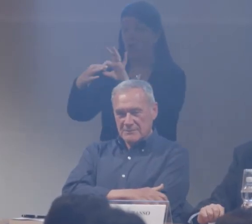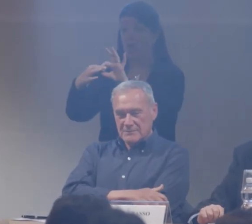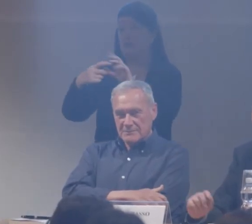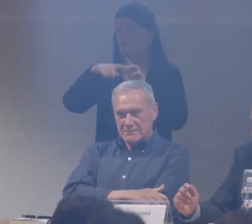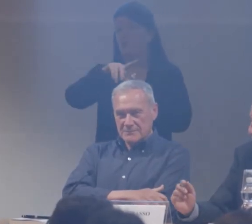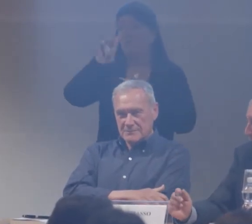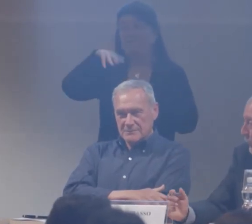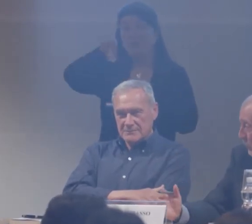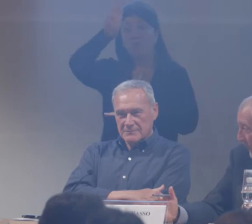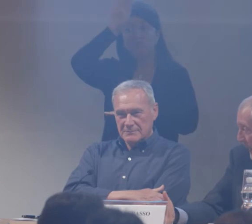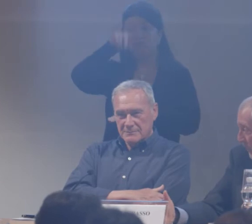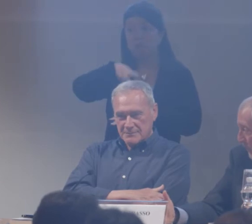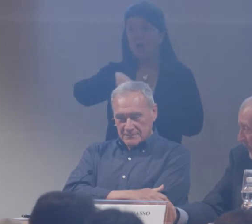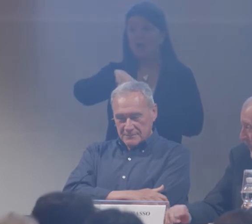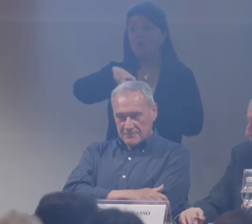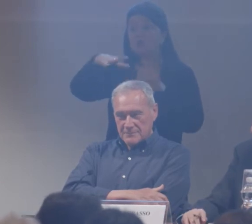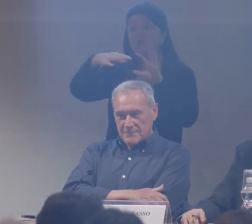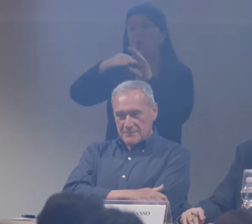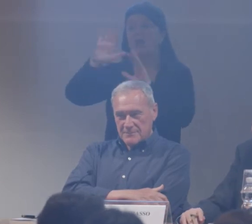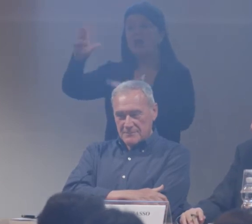di contrabbando, che era Masino Spadaro.